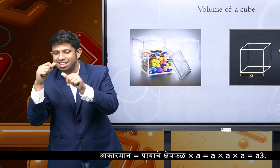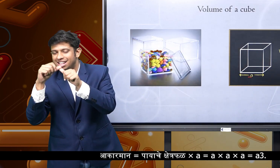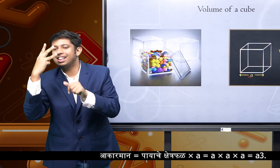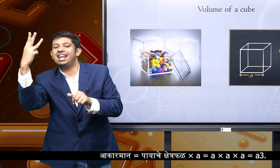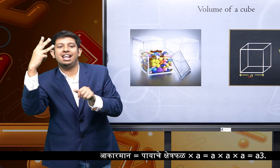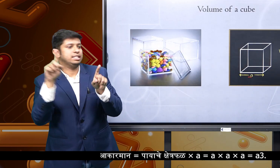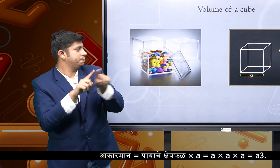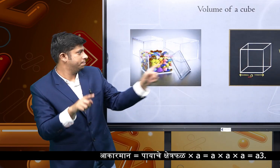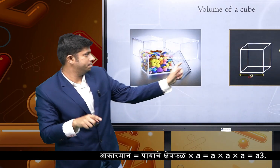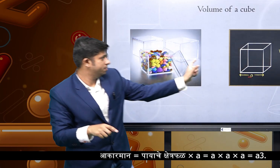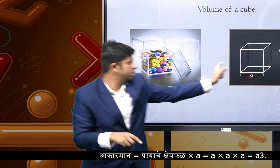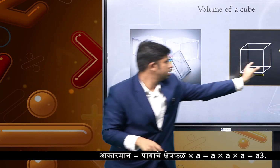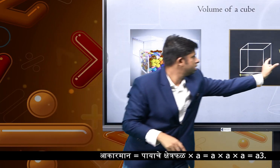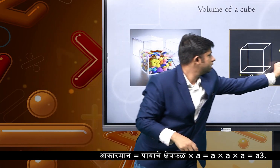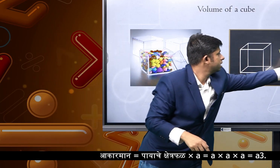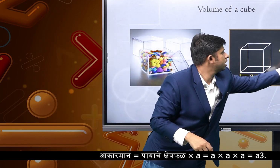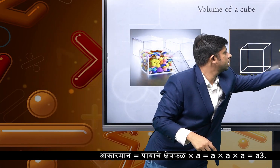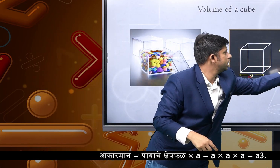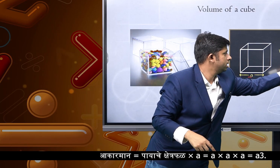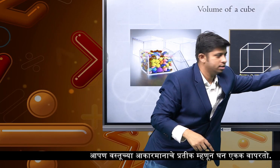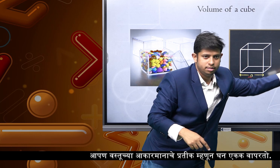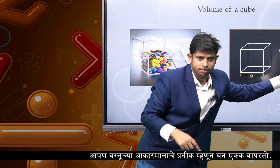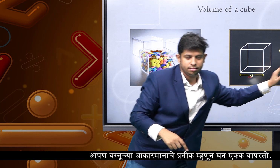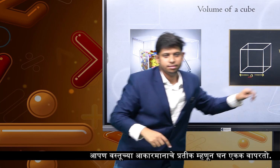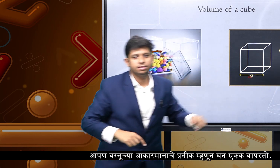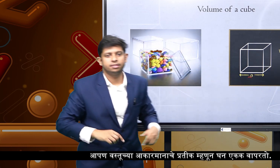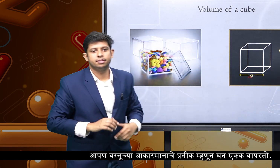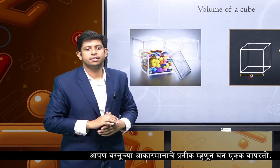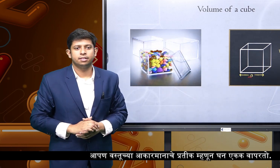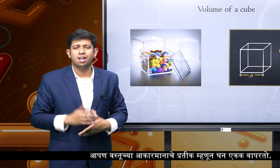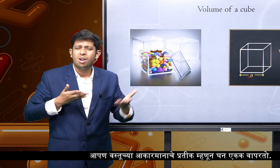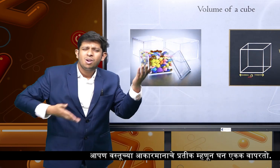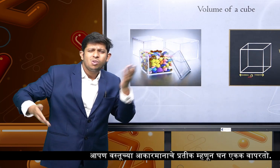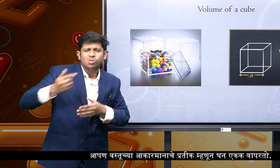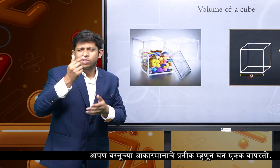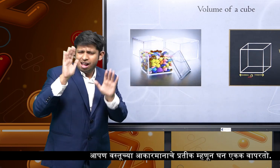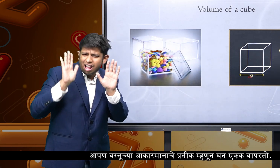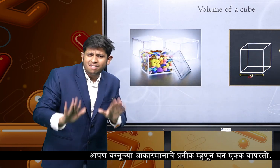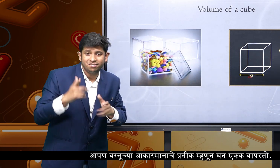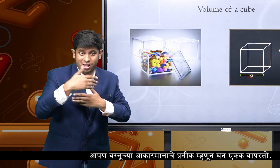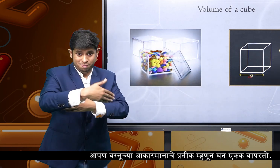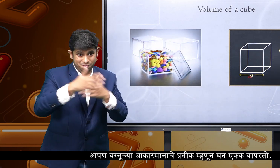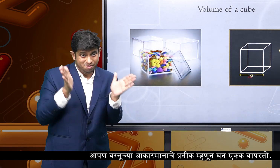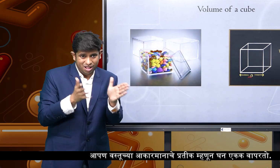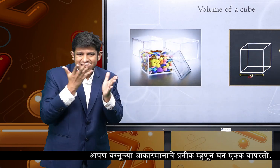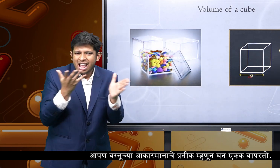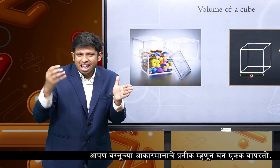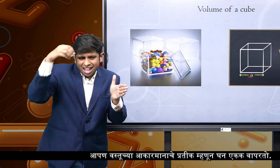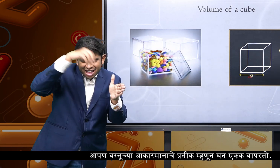गुणिले a गुणिले a बरोबर a चा घन. आपण वस्तूच्या आकारमानाचे प्रतीक म्हणून एक घन